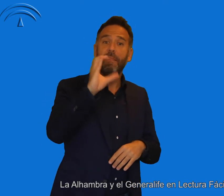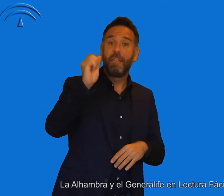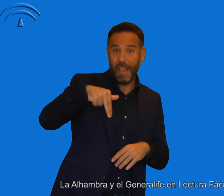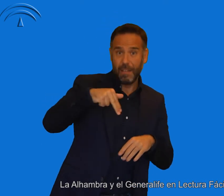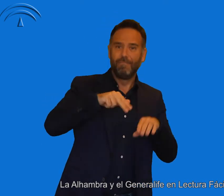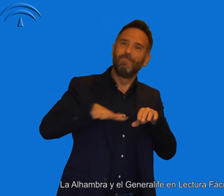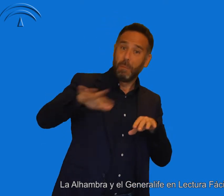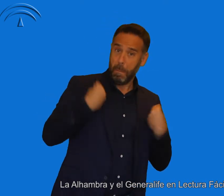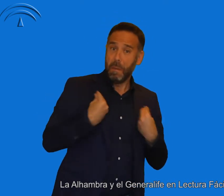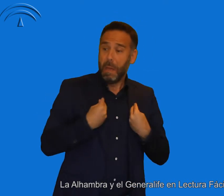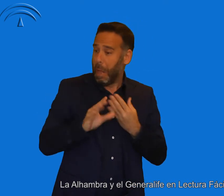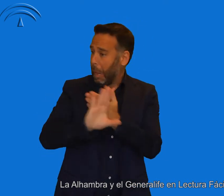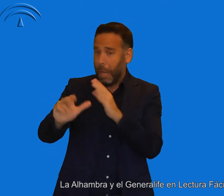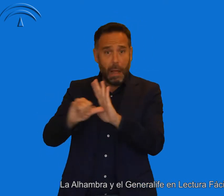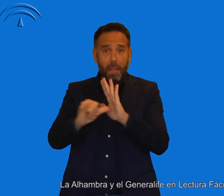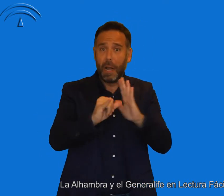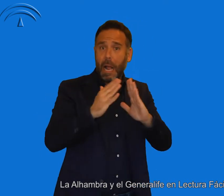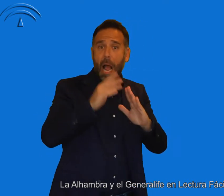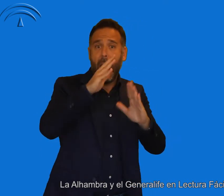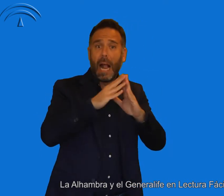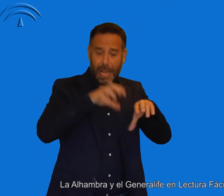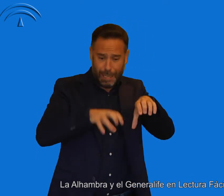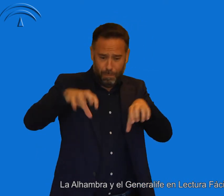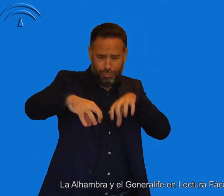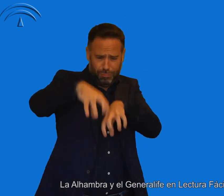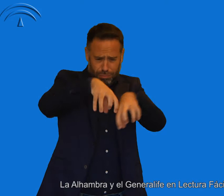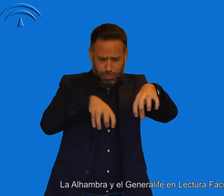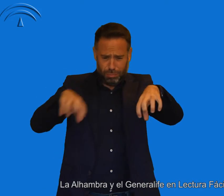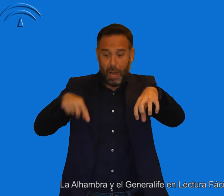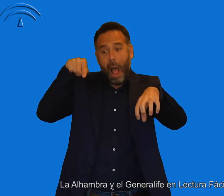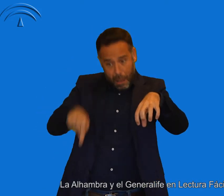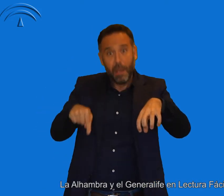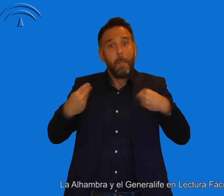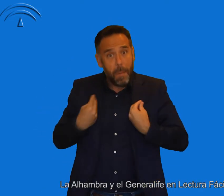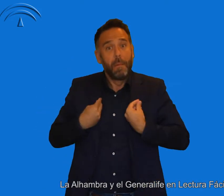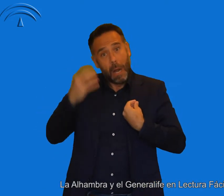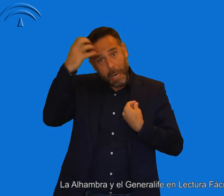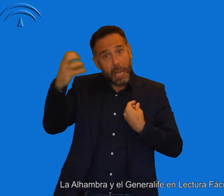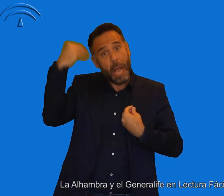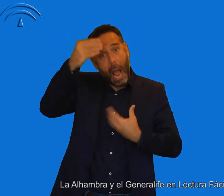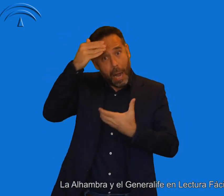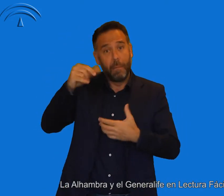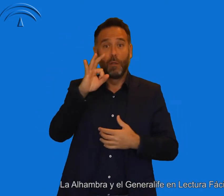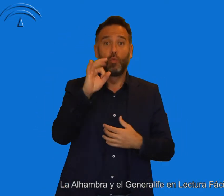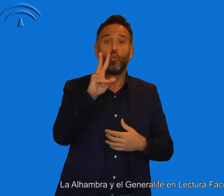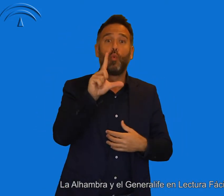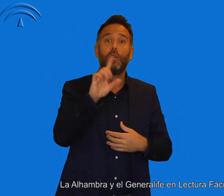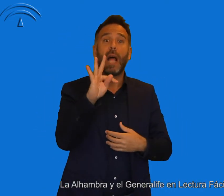ciudad. Sus palacios estaban en el mismo sitio donde vivía la gente. Las casas se amontonaban entre